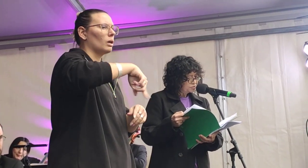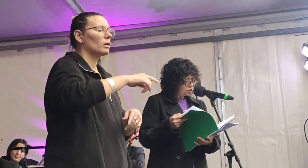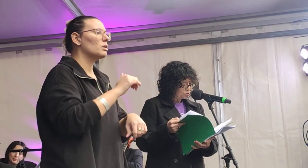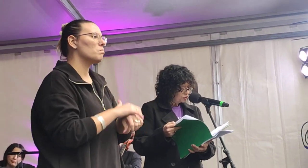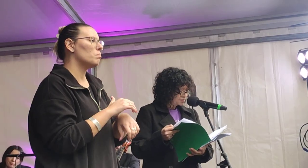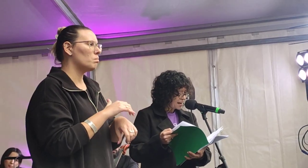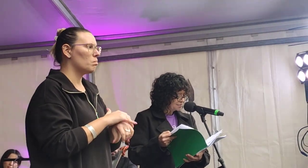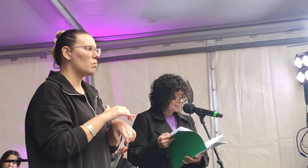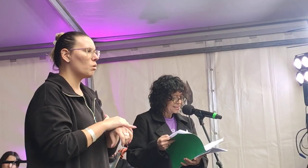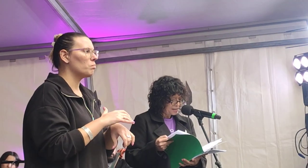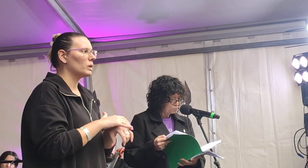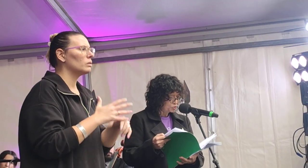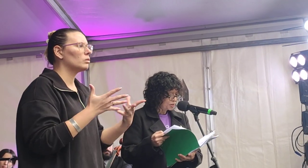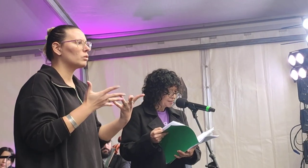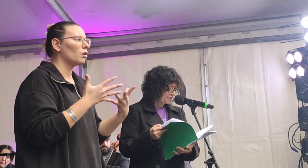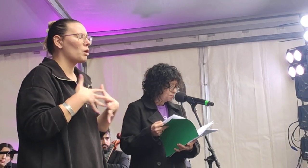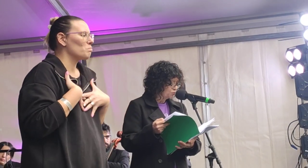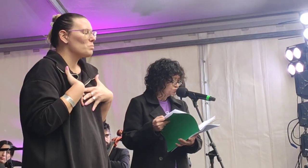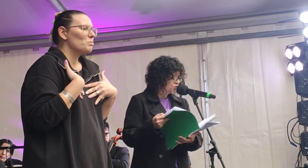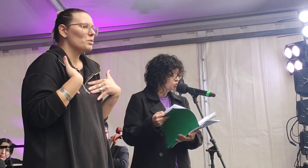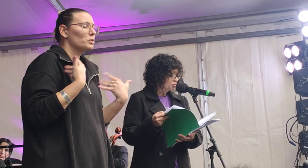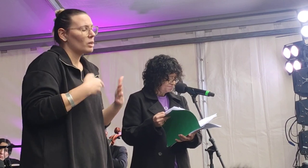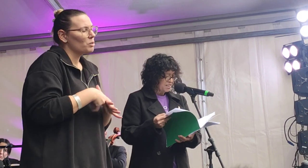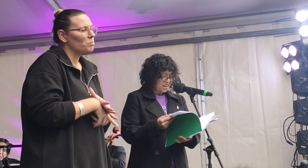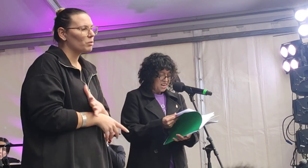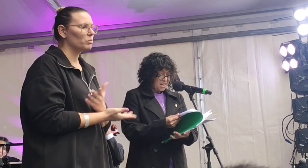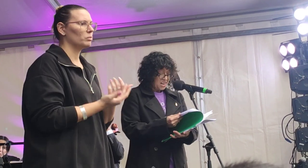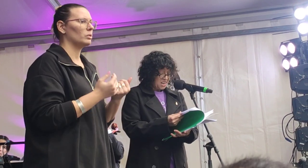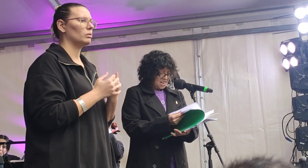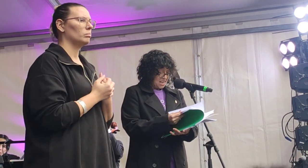este momento tan emocionante y profundo.